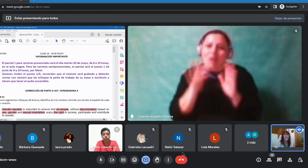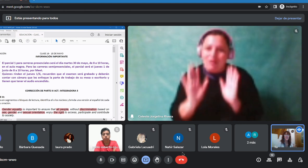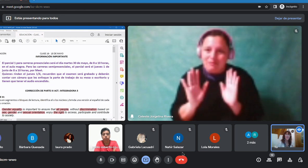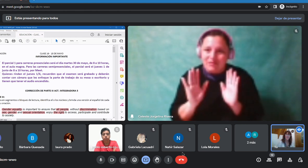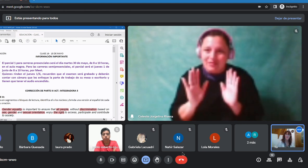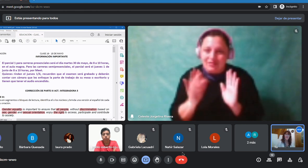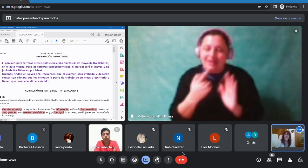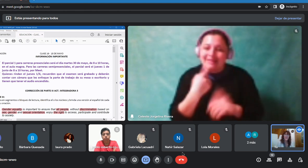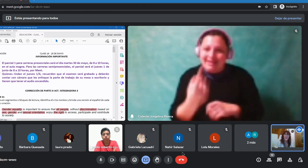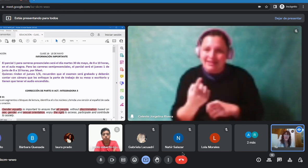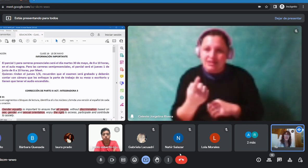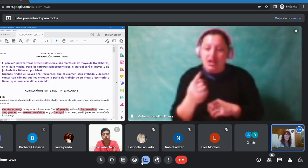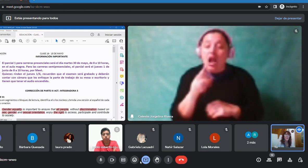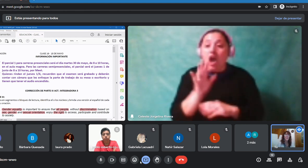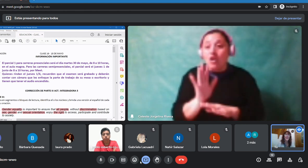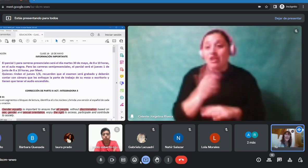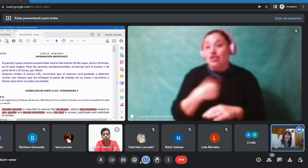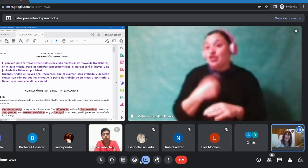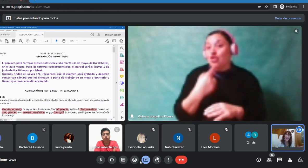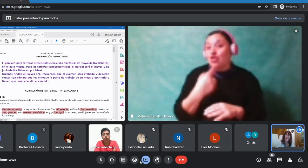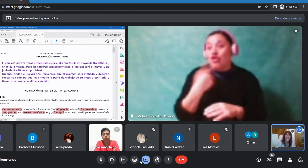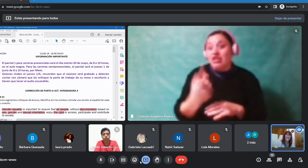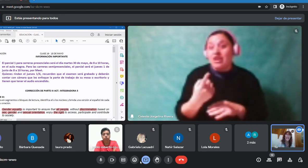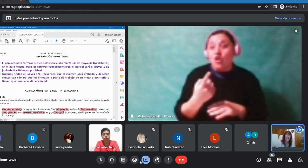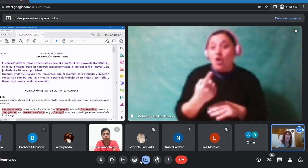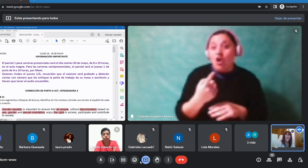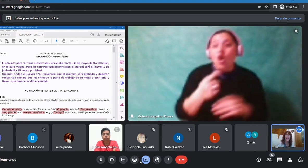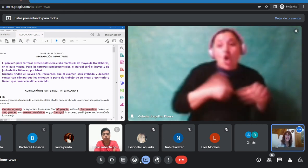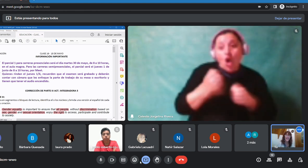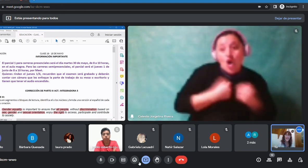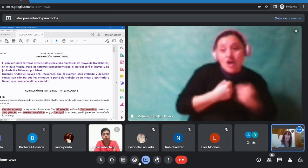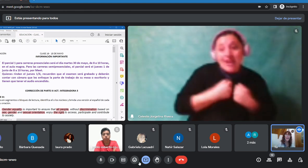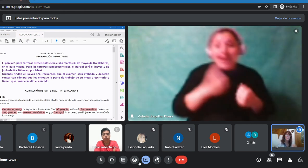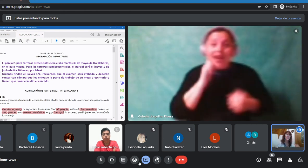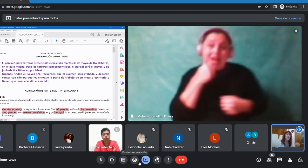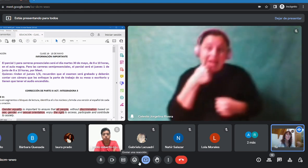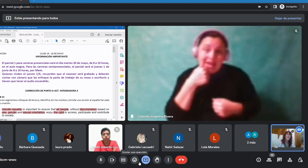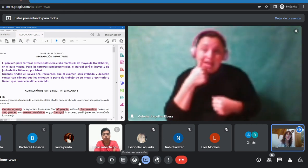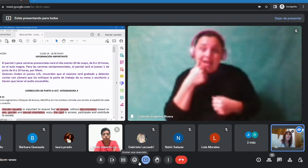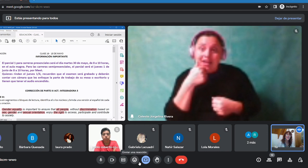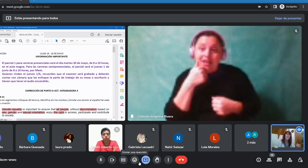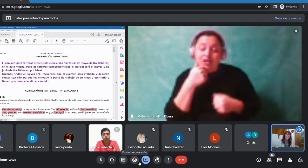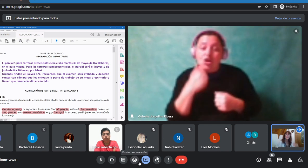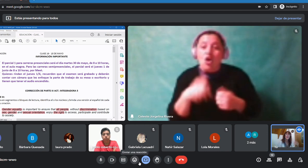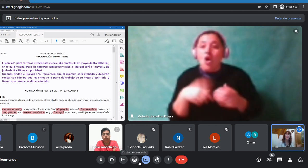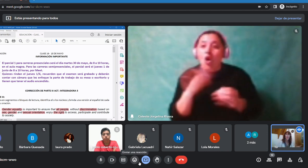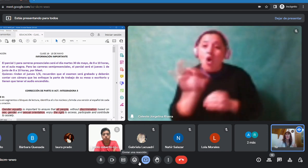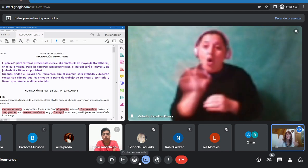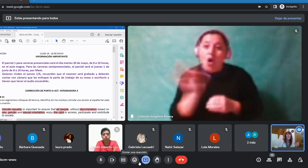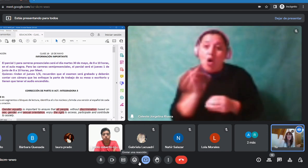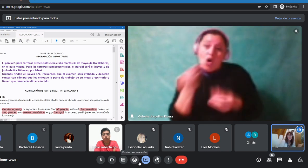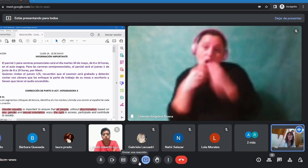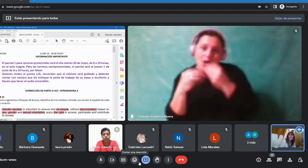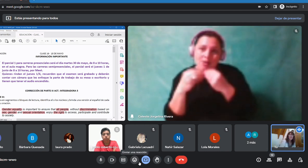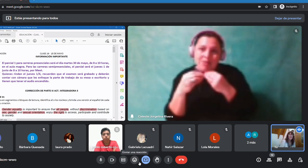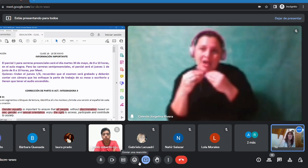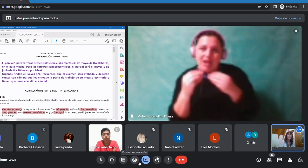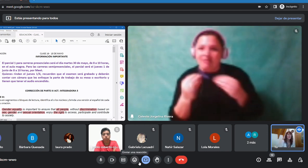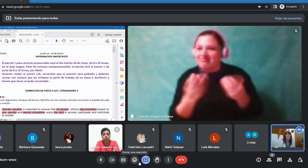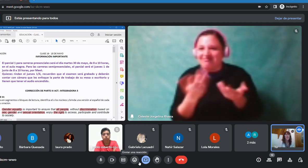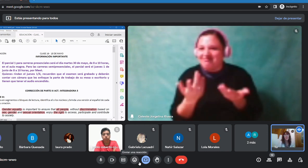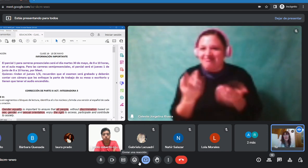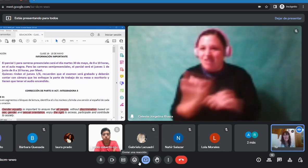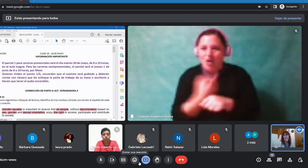y lindo, ¿sí? No puedo mezclar las clases de palacio número de la mismo tipo, o frases,